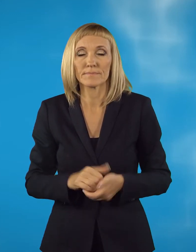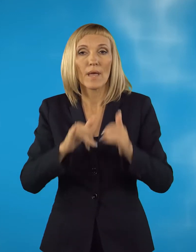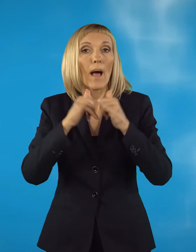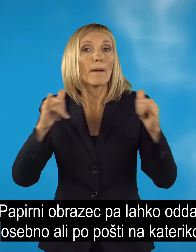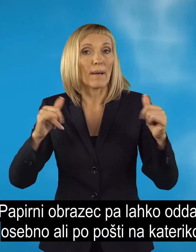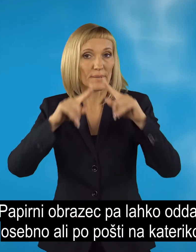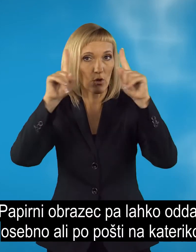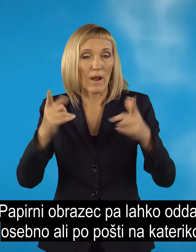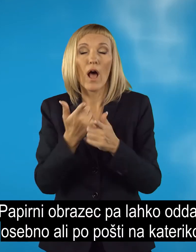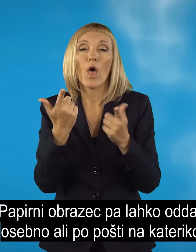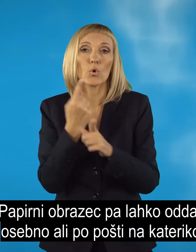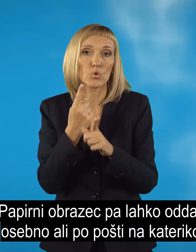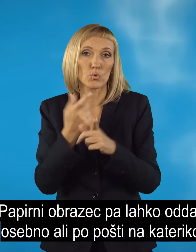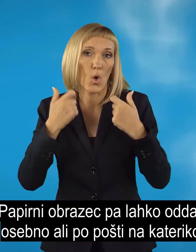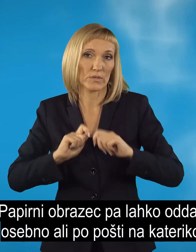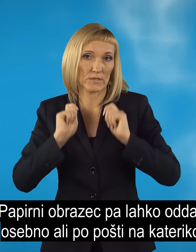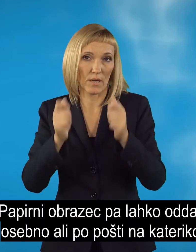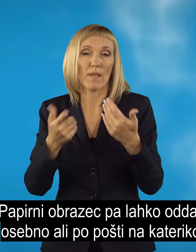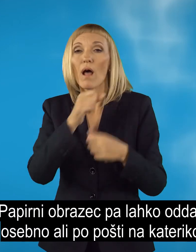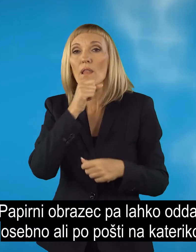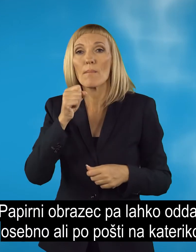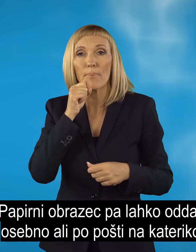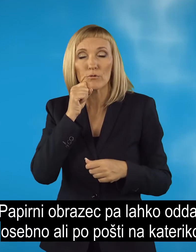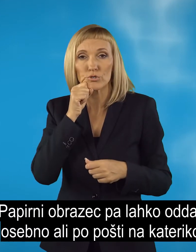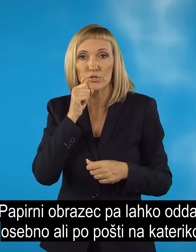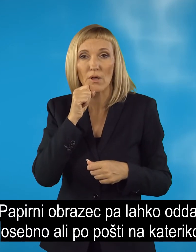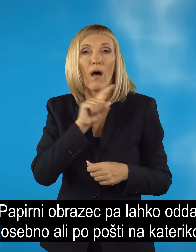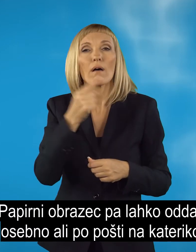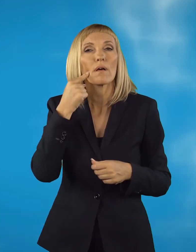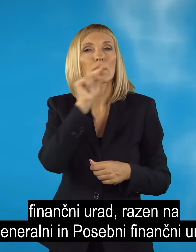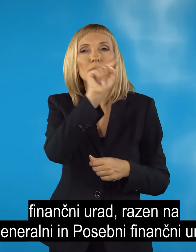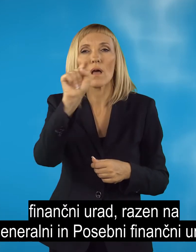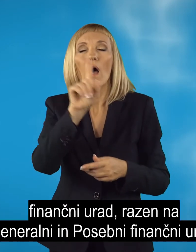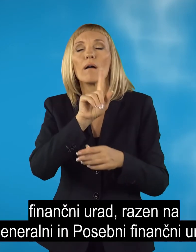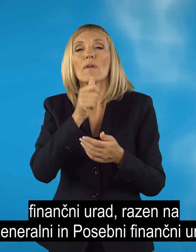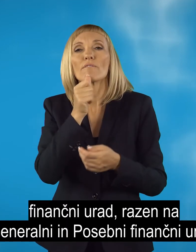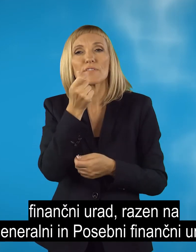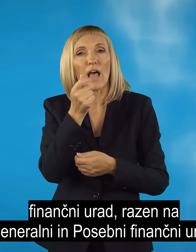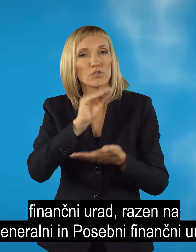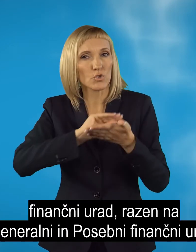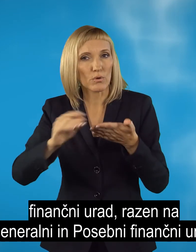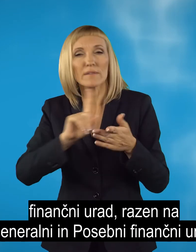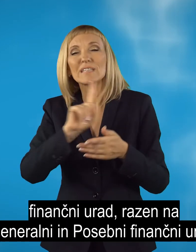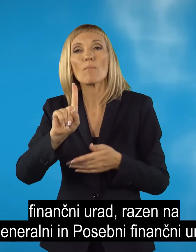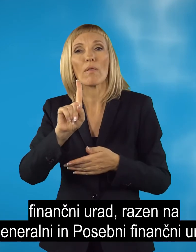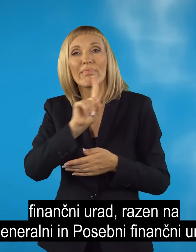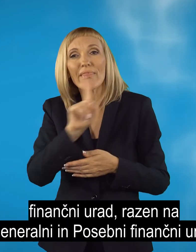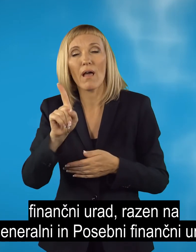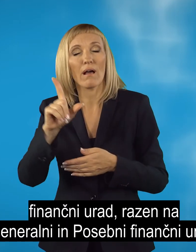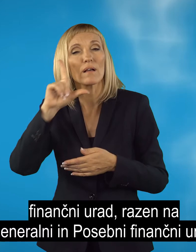Papirni obrazec pa lahko oddate osebno ali po pošti na katerikoli finančni urad, razen na generalni in posebni